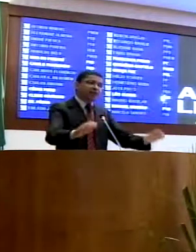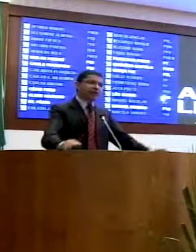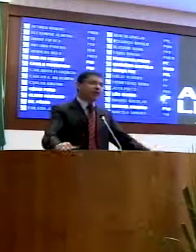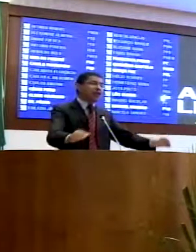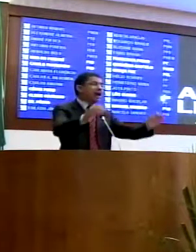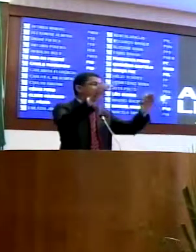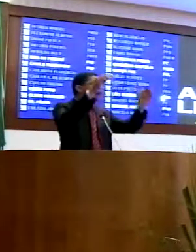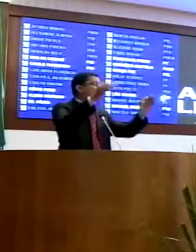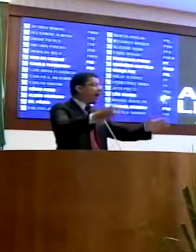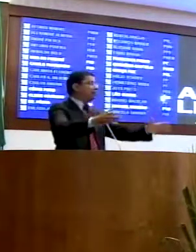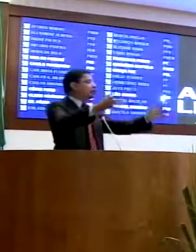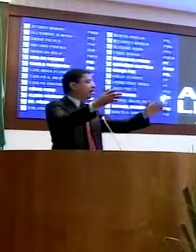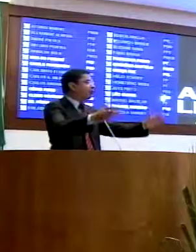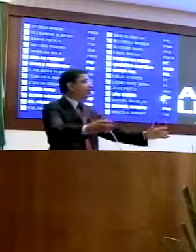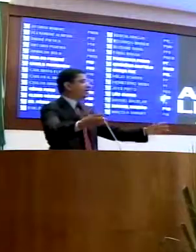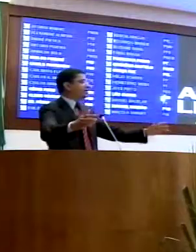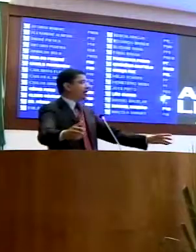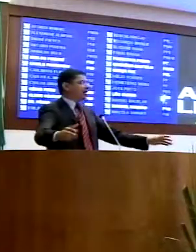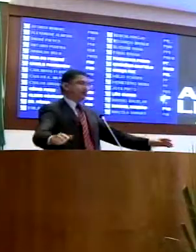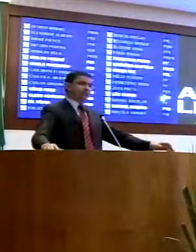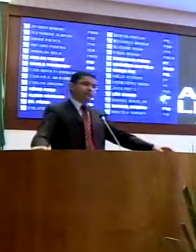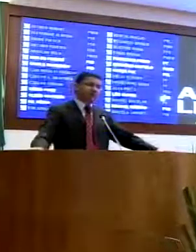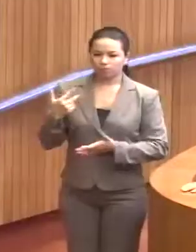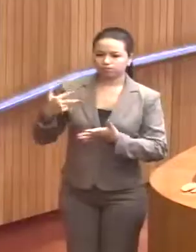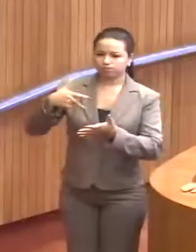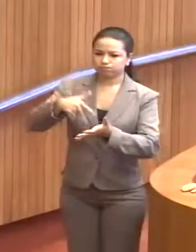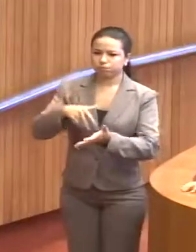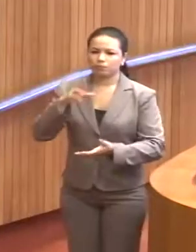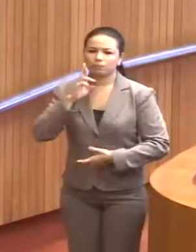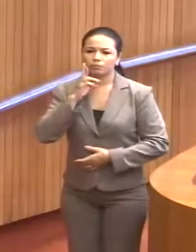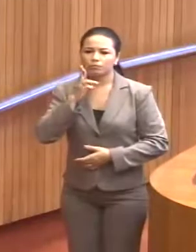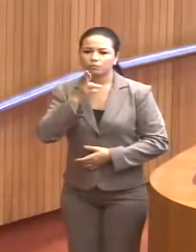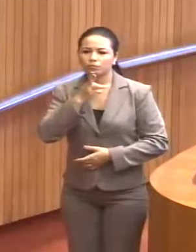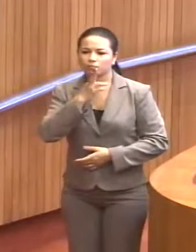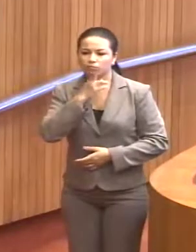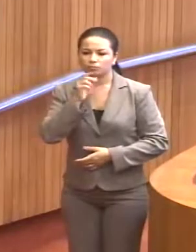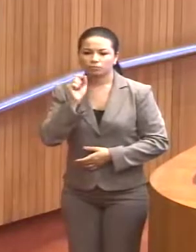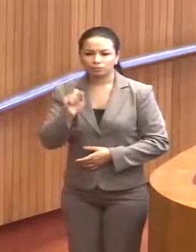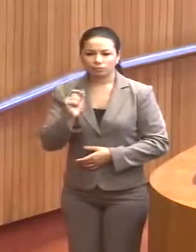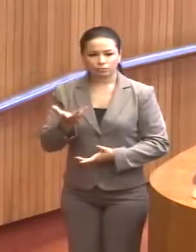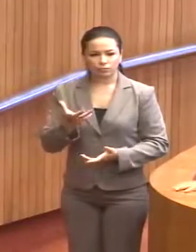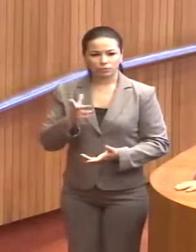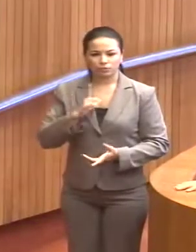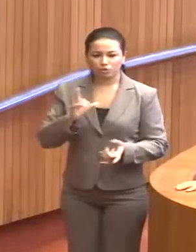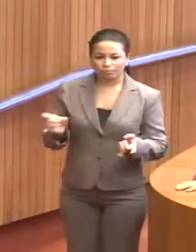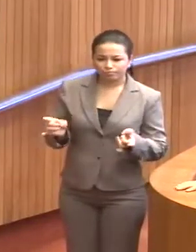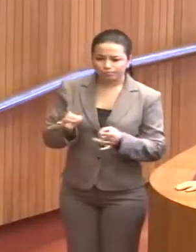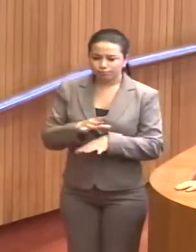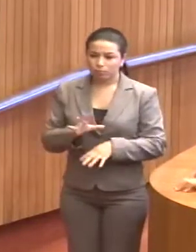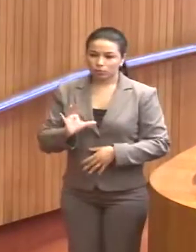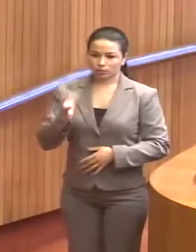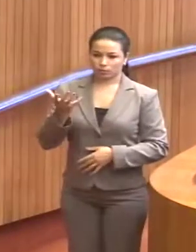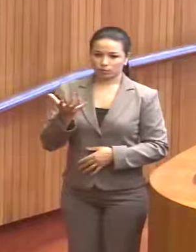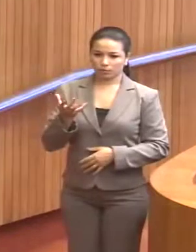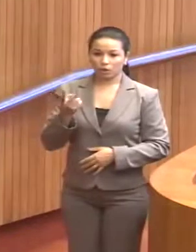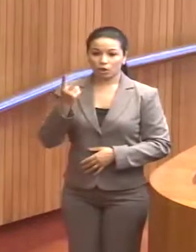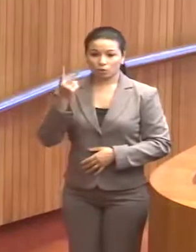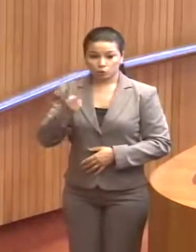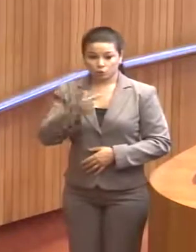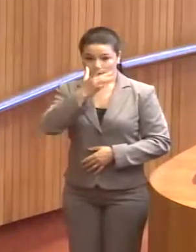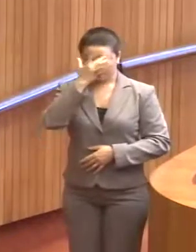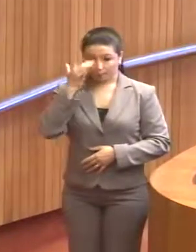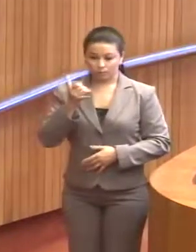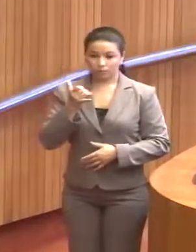no restaurante e tinha acabado de acontecer. 2 homens armados puxaram a